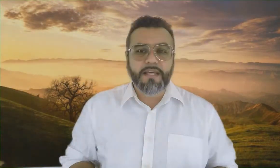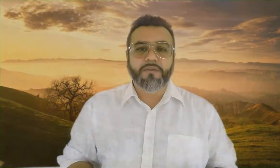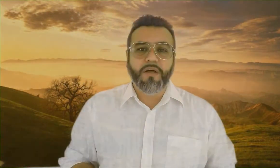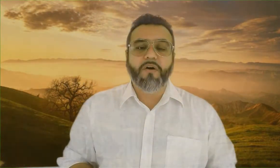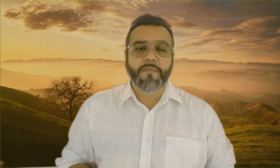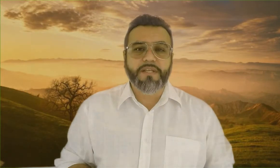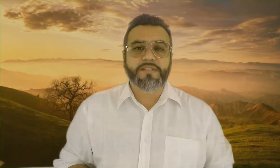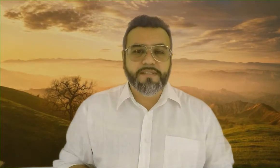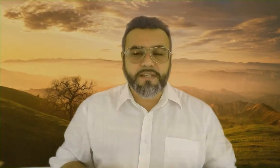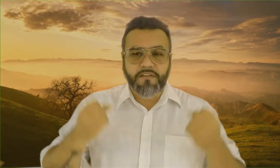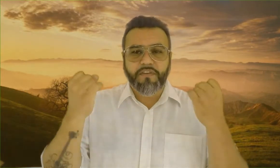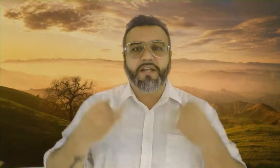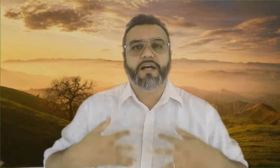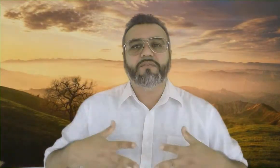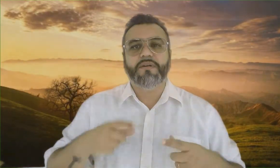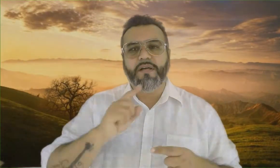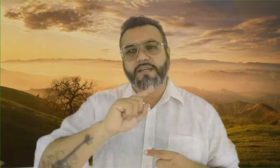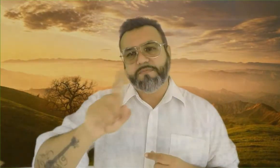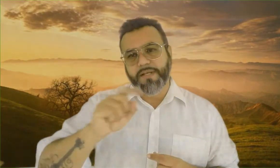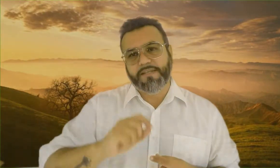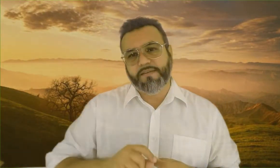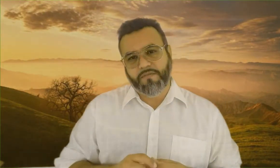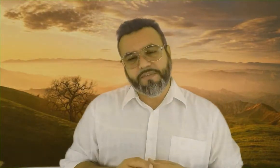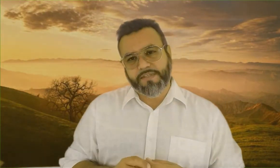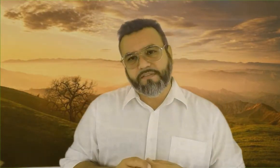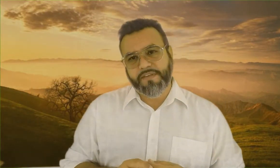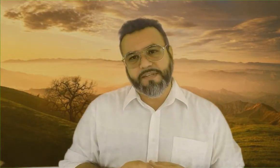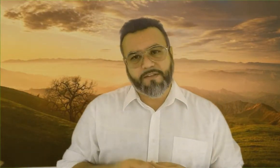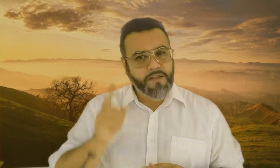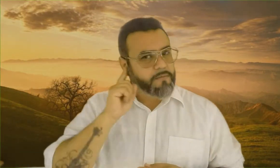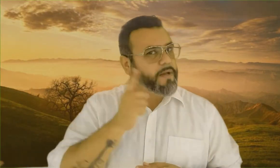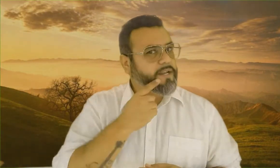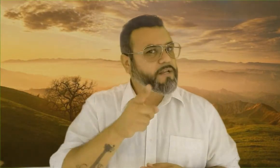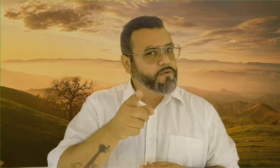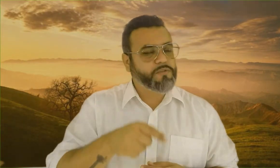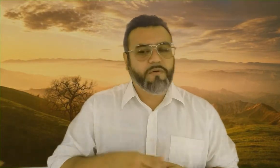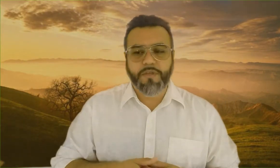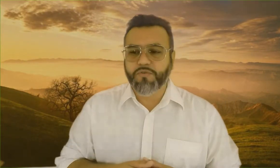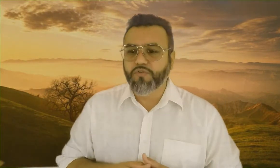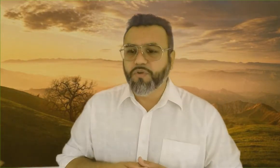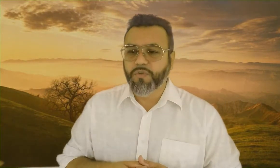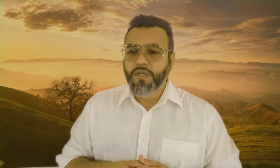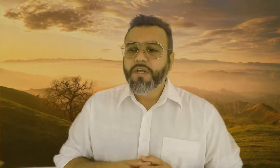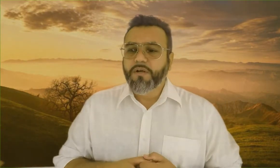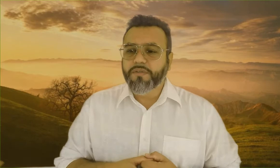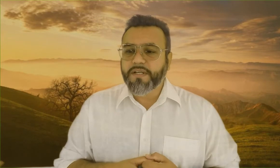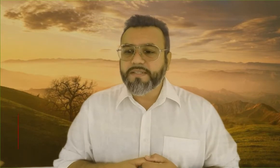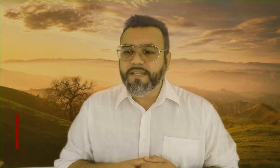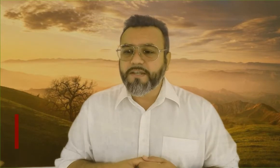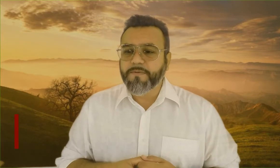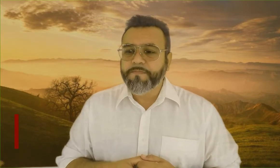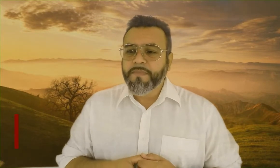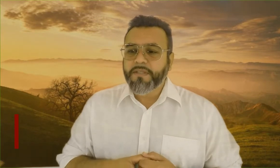dando realmente significado à explicação que você está fazendo para o seu amigo surdo. O terceiro, dentro